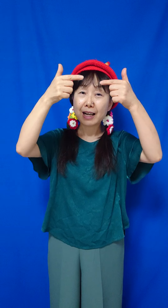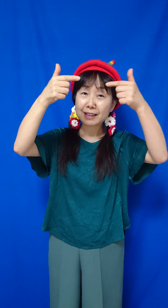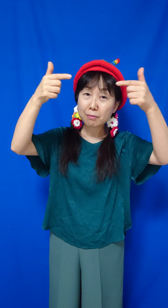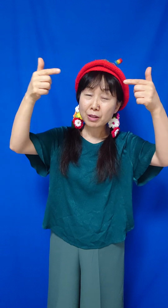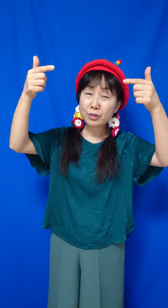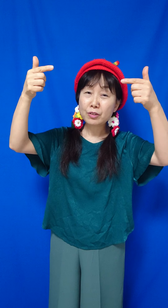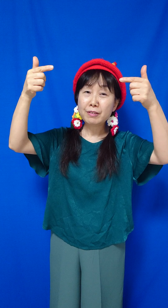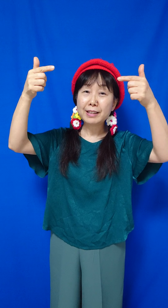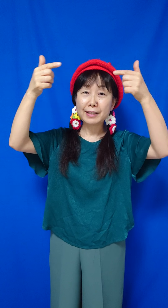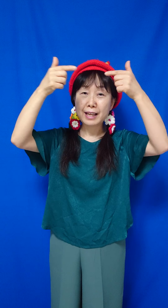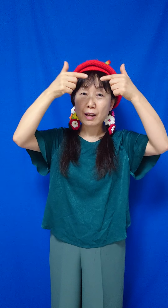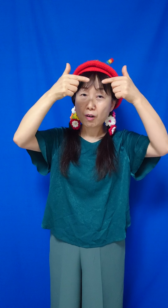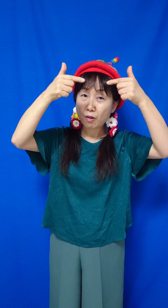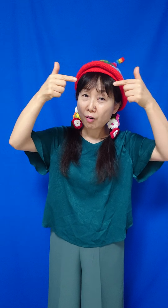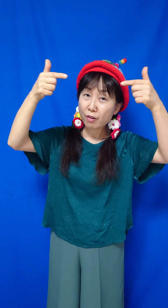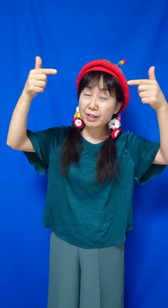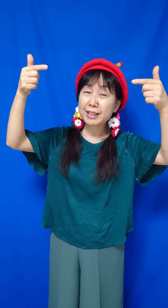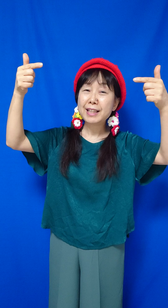っと頭の上でね、大きな